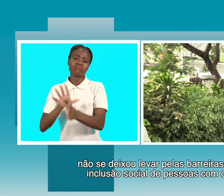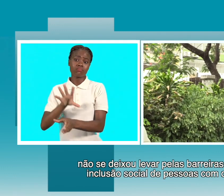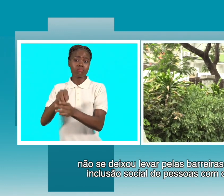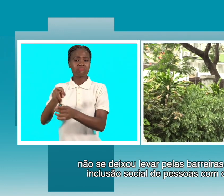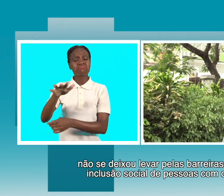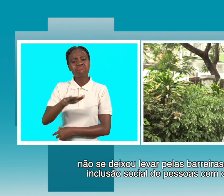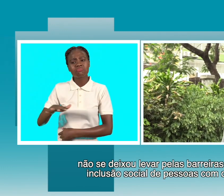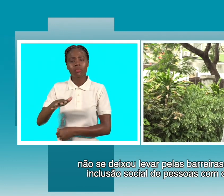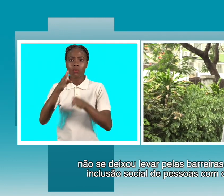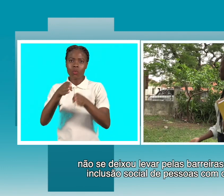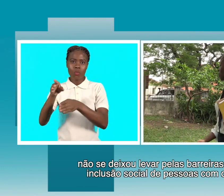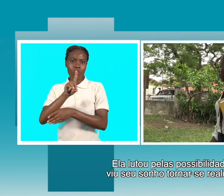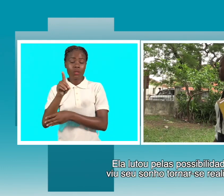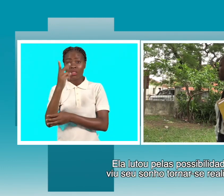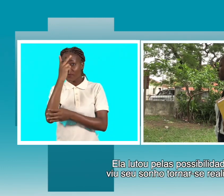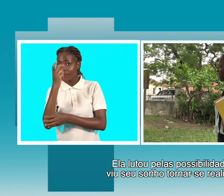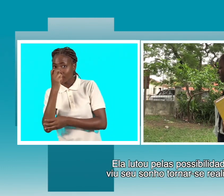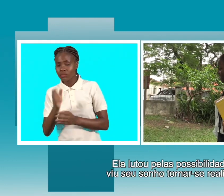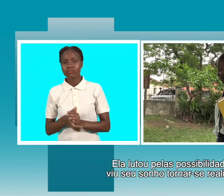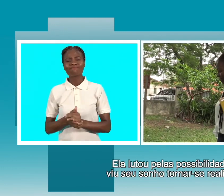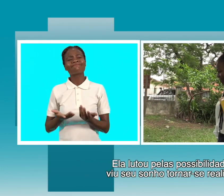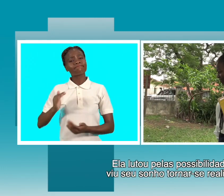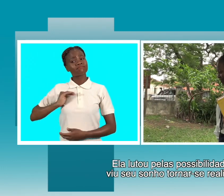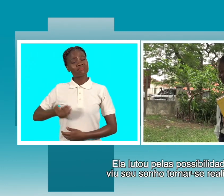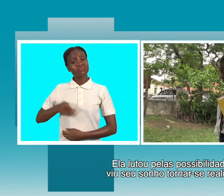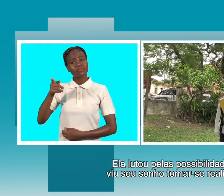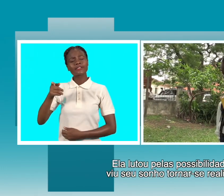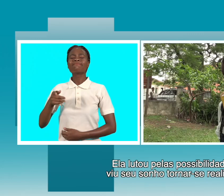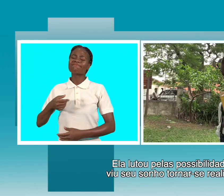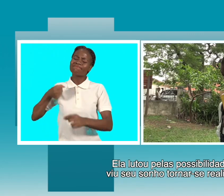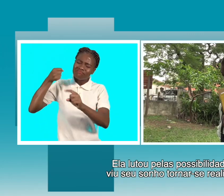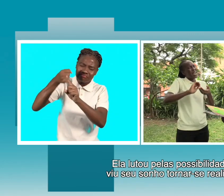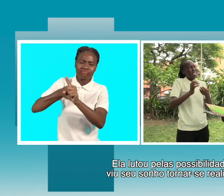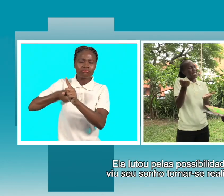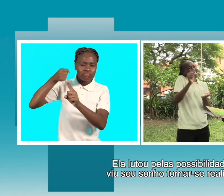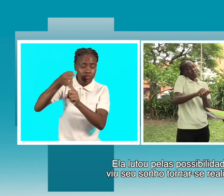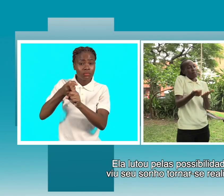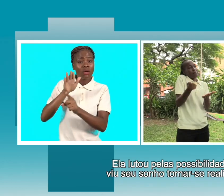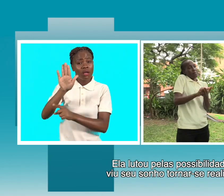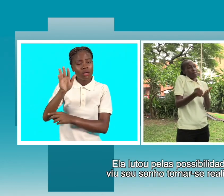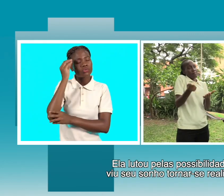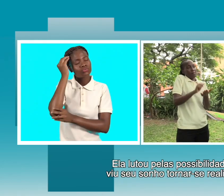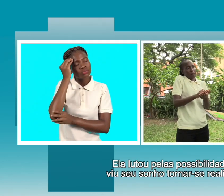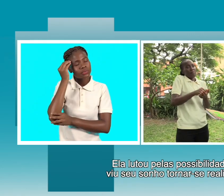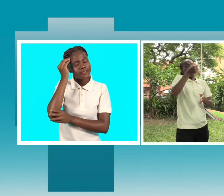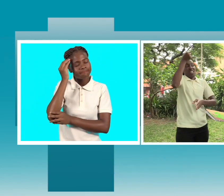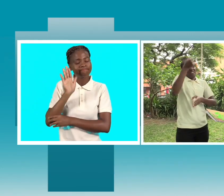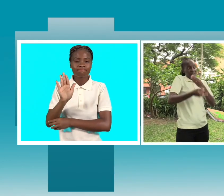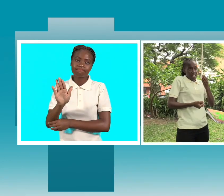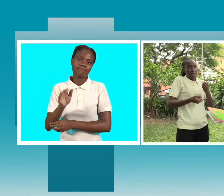de pessoas com deficiência. Ela lutou pelas possibilidades e viu seu sonho tornar-se realidade.